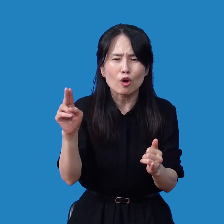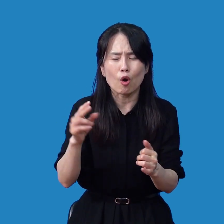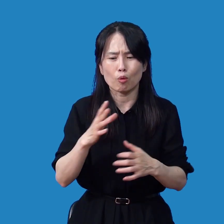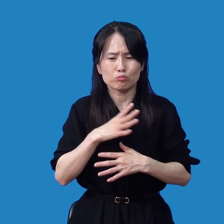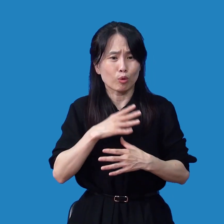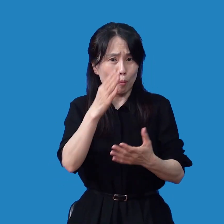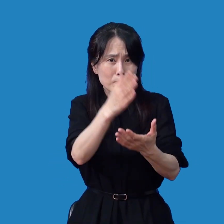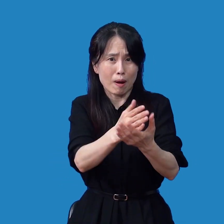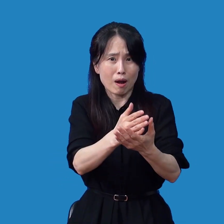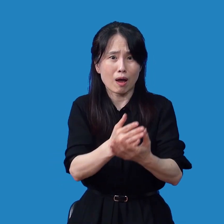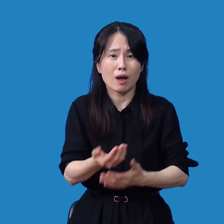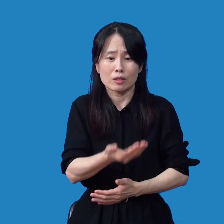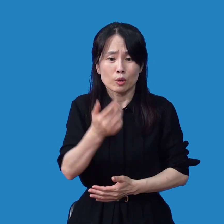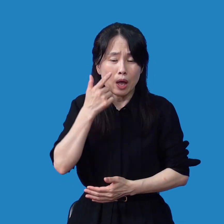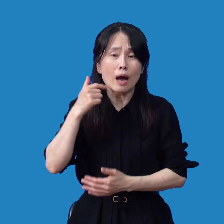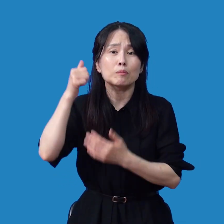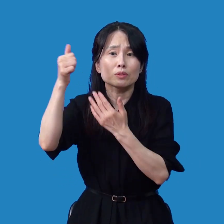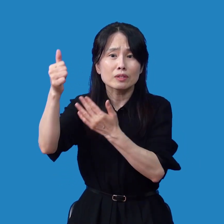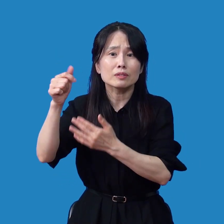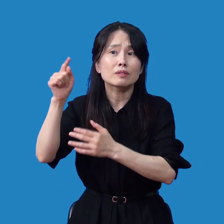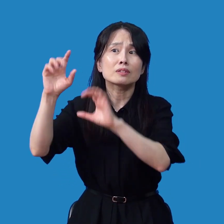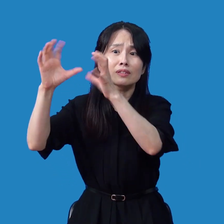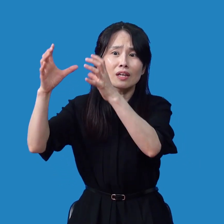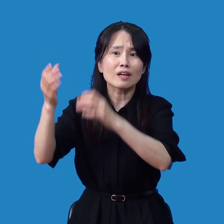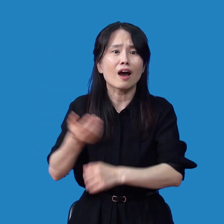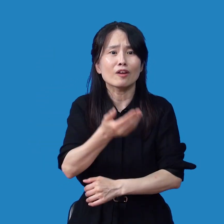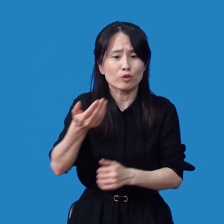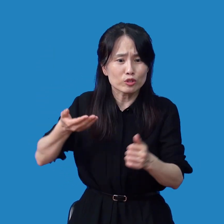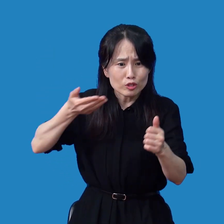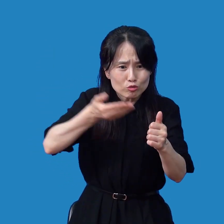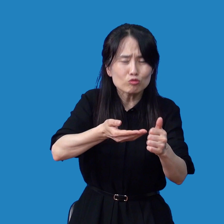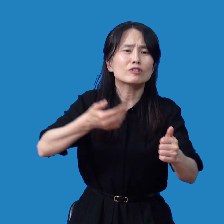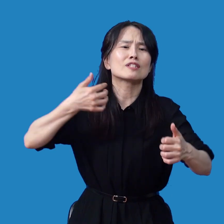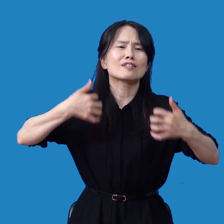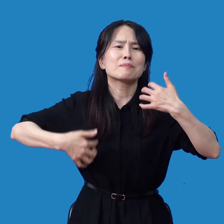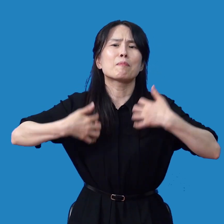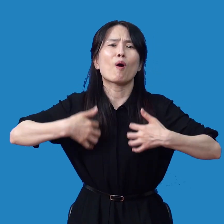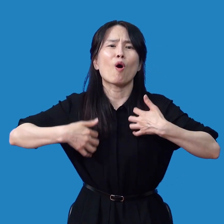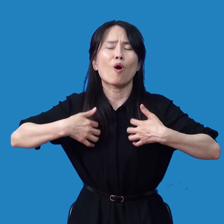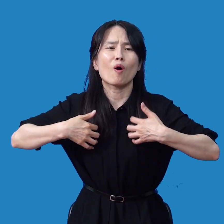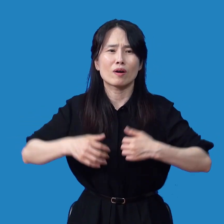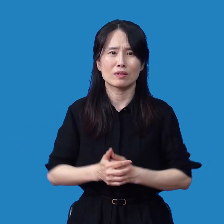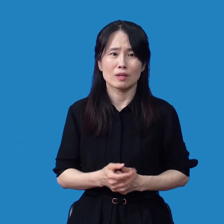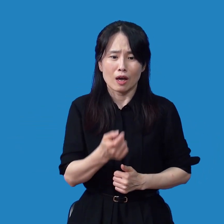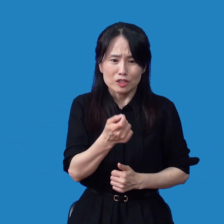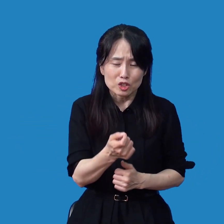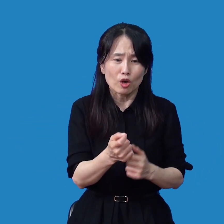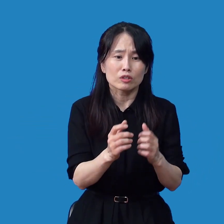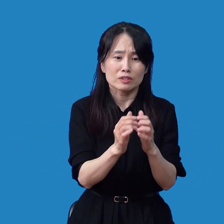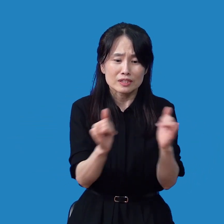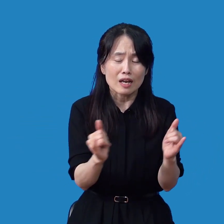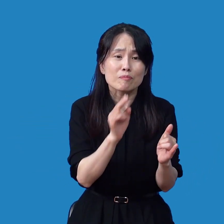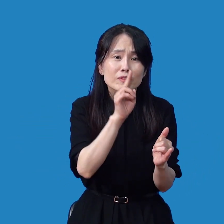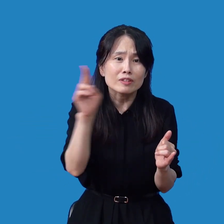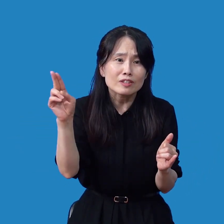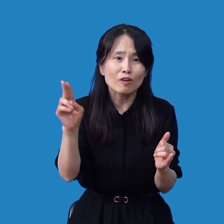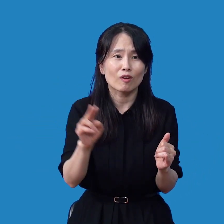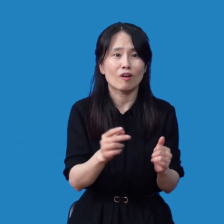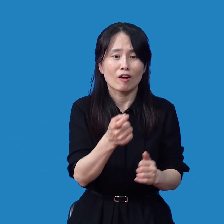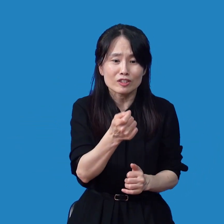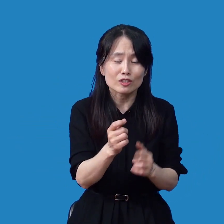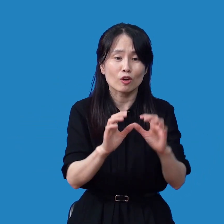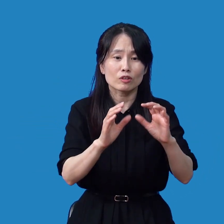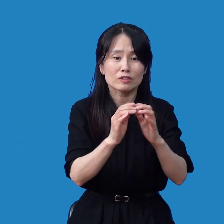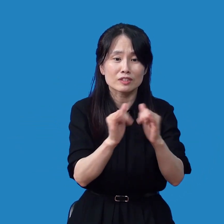너희 아버지께서 그 나라를 너희에게 주시기를 기뻐하시느니라. 적은 무리여, 이 바로 남은 자